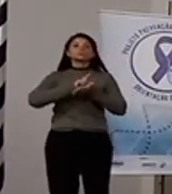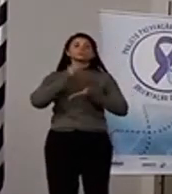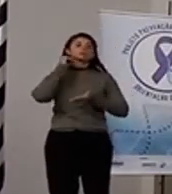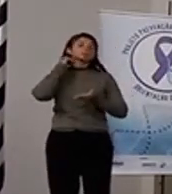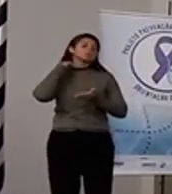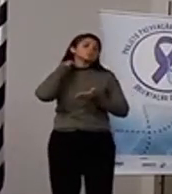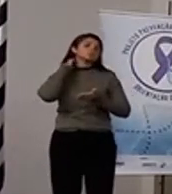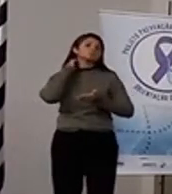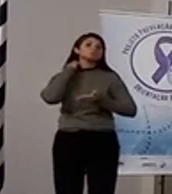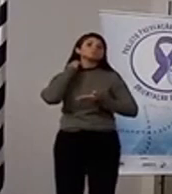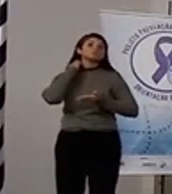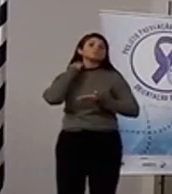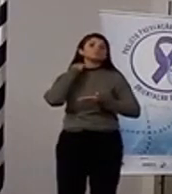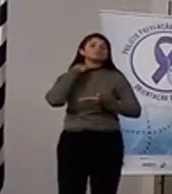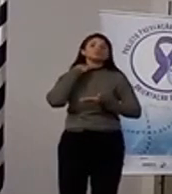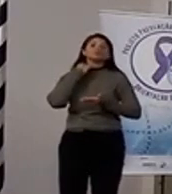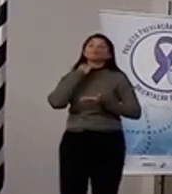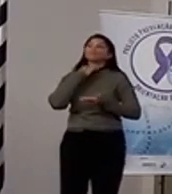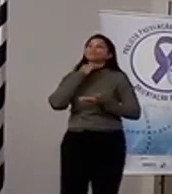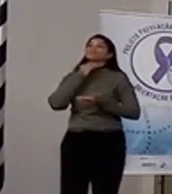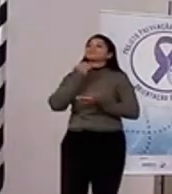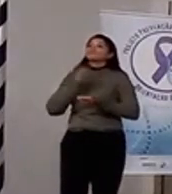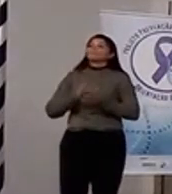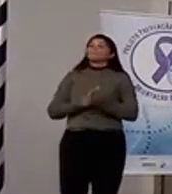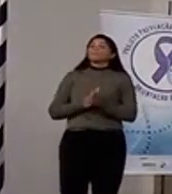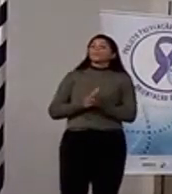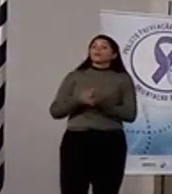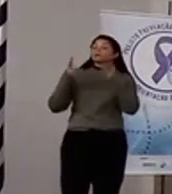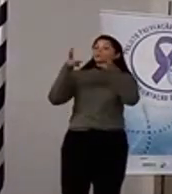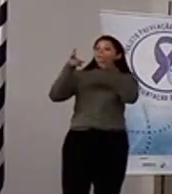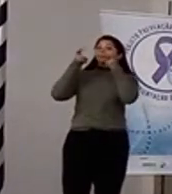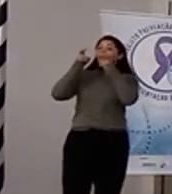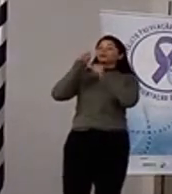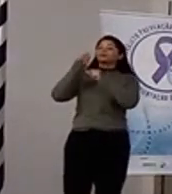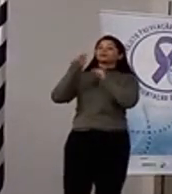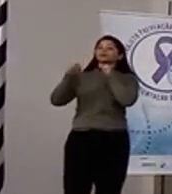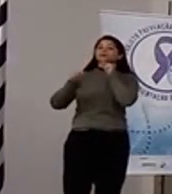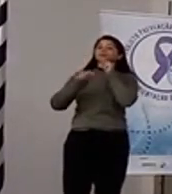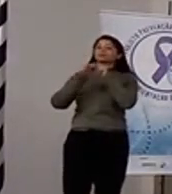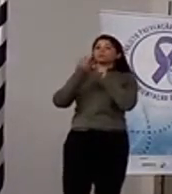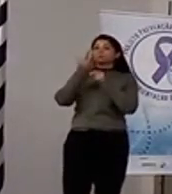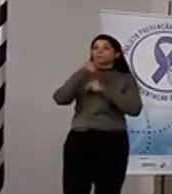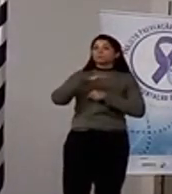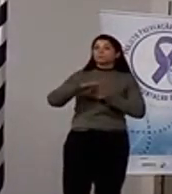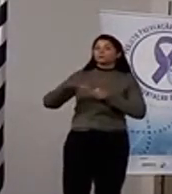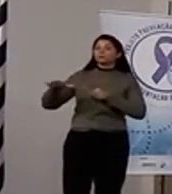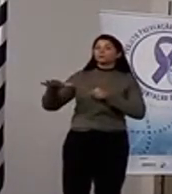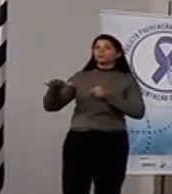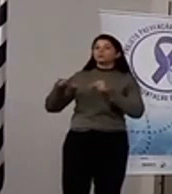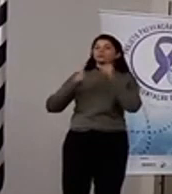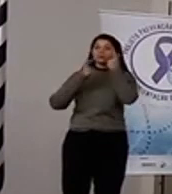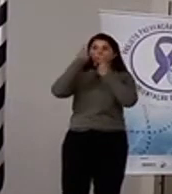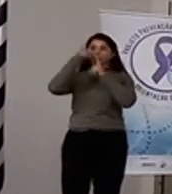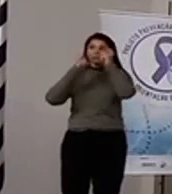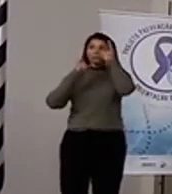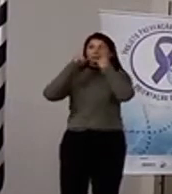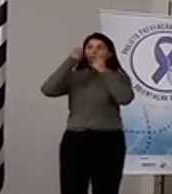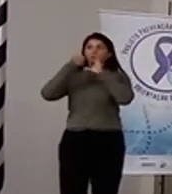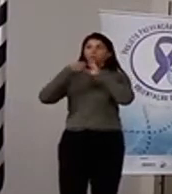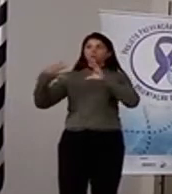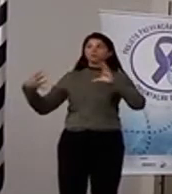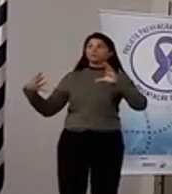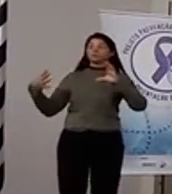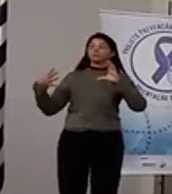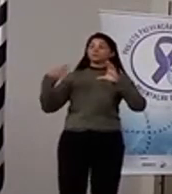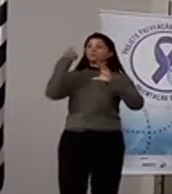Já uma coisa que pode chamar a atenção é, se é uma criança com atraso, mas que tem características faciais diferentes, isso já deve chamar a atenção. Se